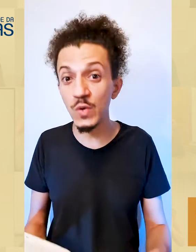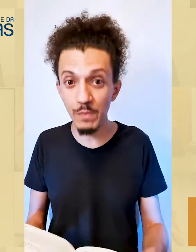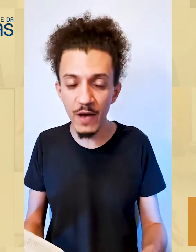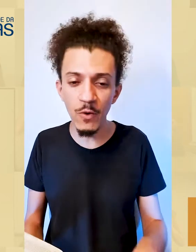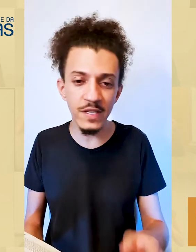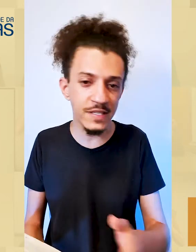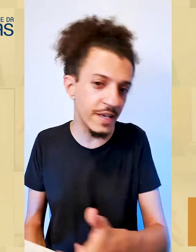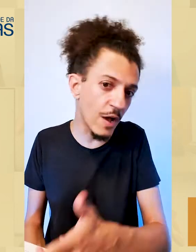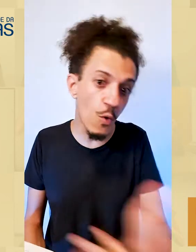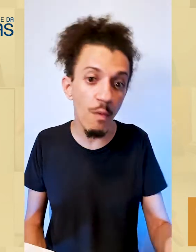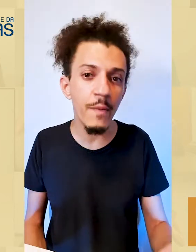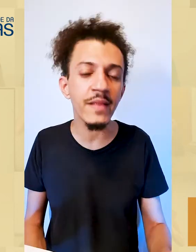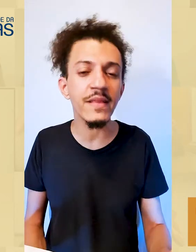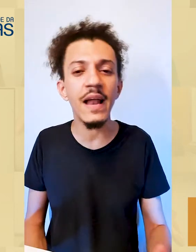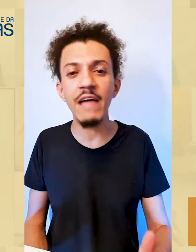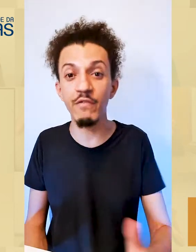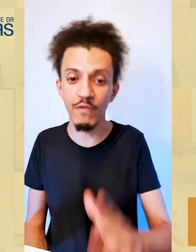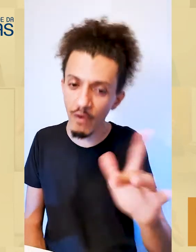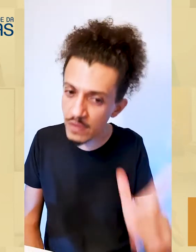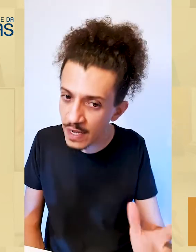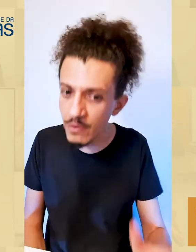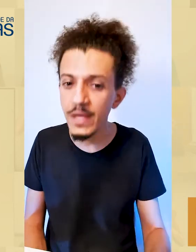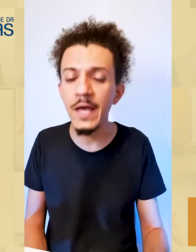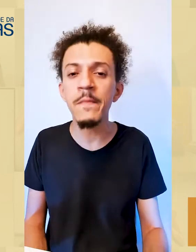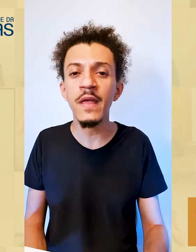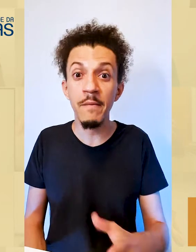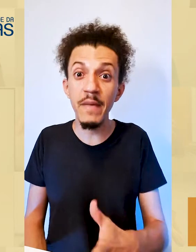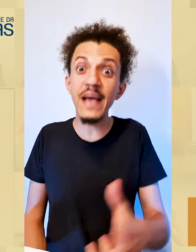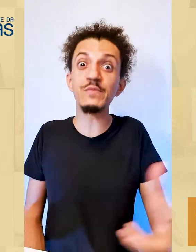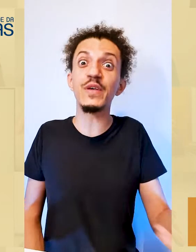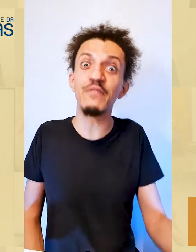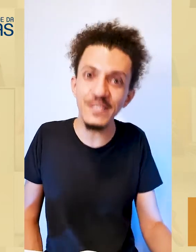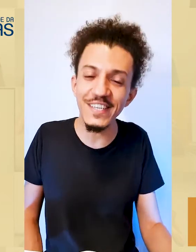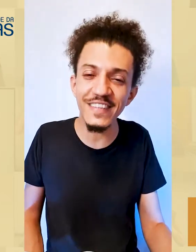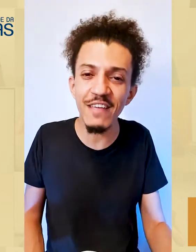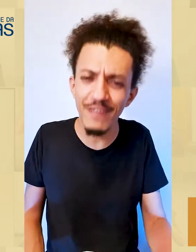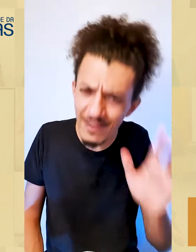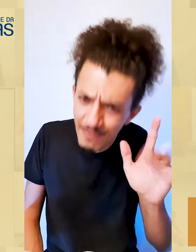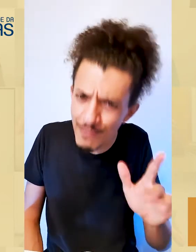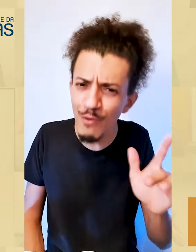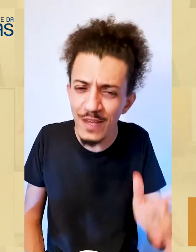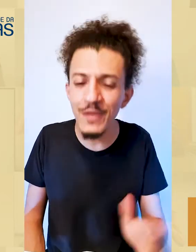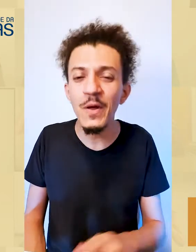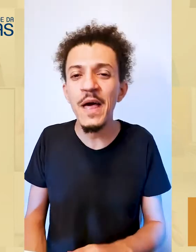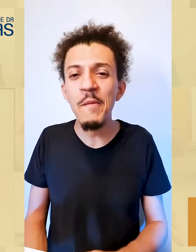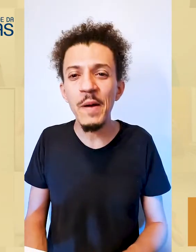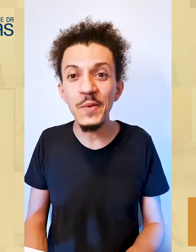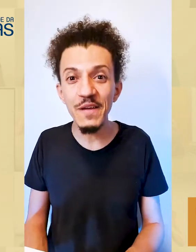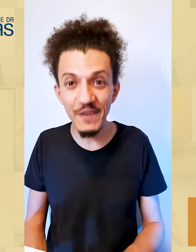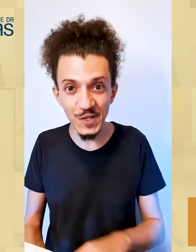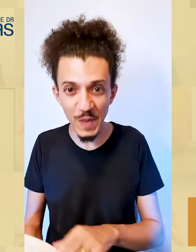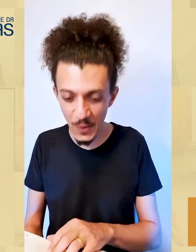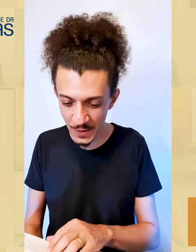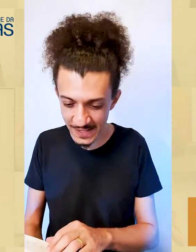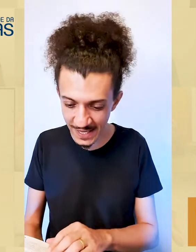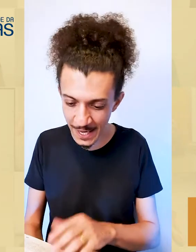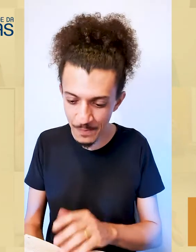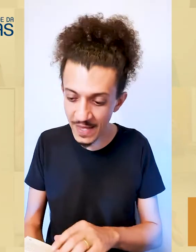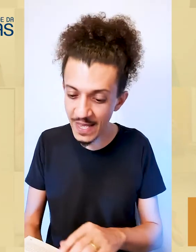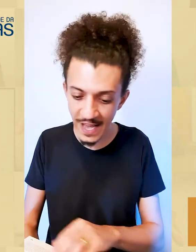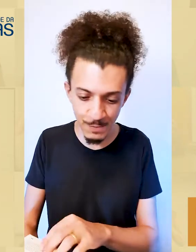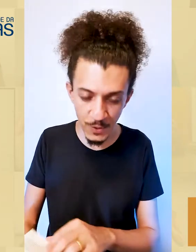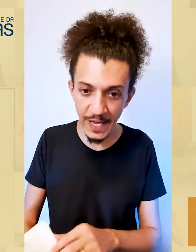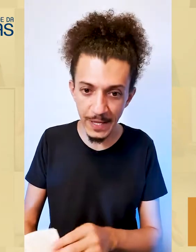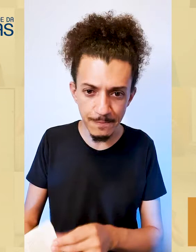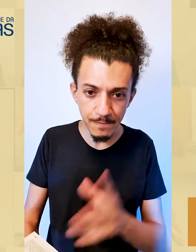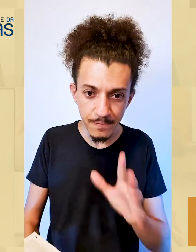as suas perguntas, que em algum momento da live, voltando aqui, mesmo que você já tenha enviado, voltando para poder ver suas perguntas aqui